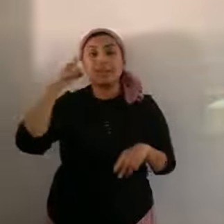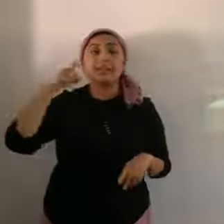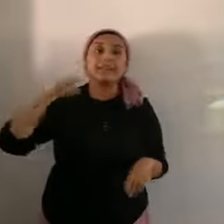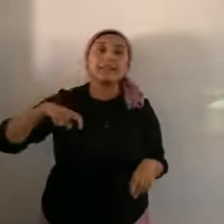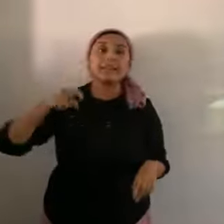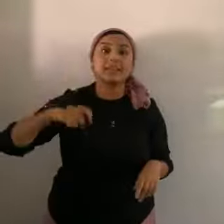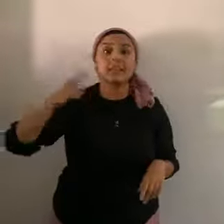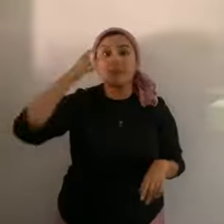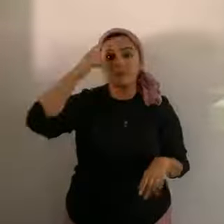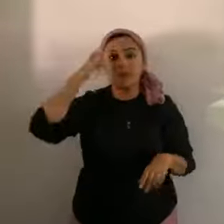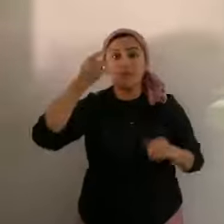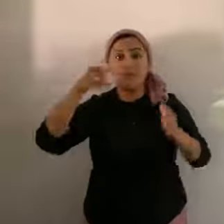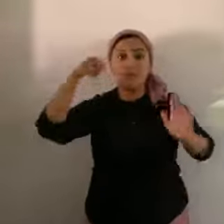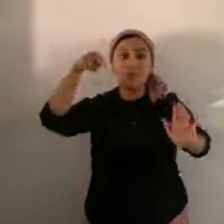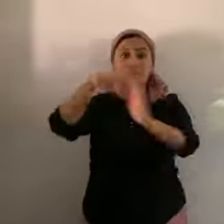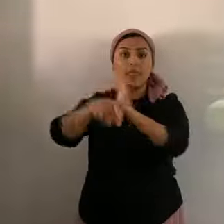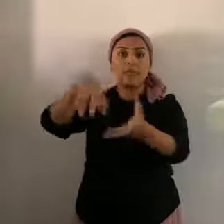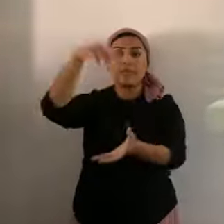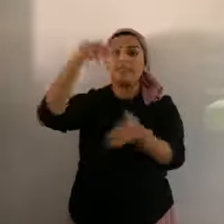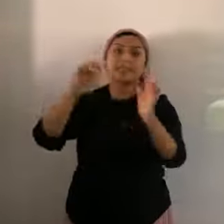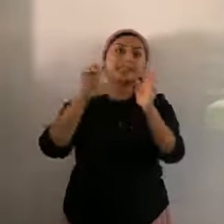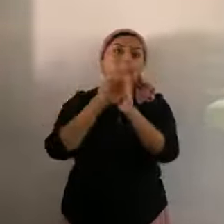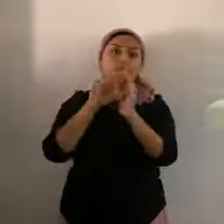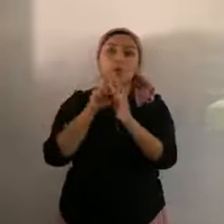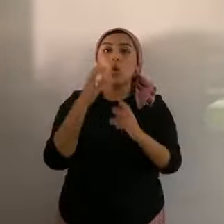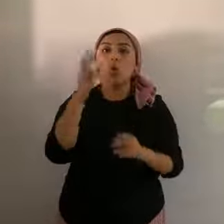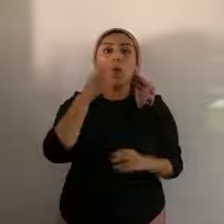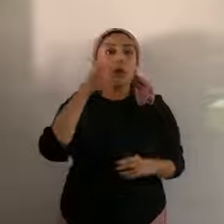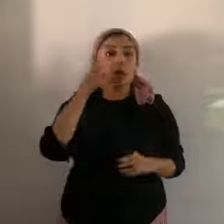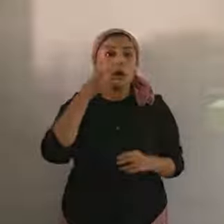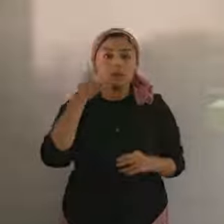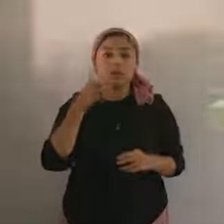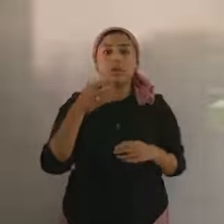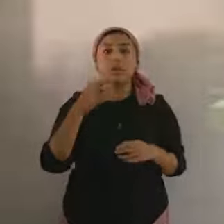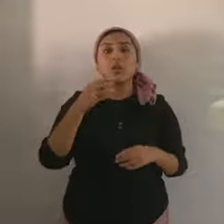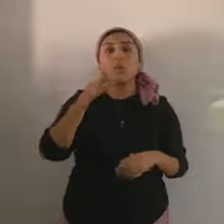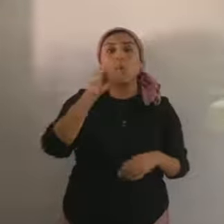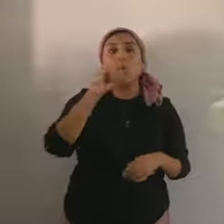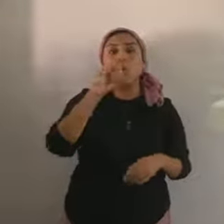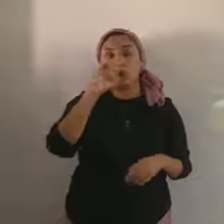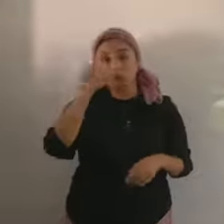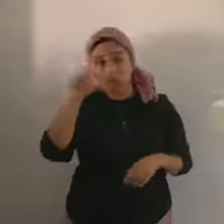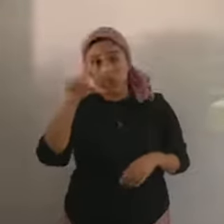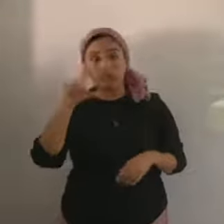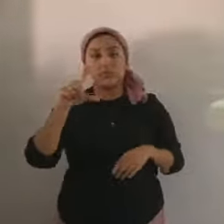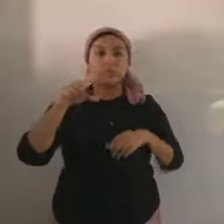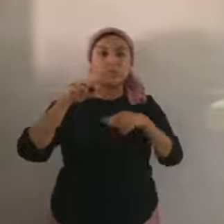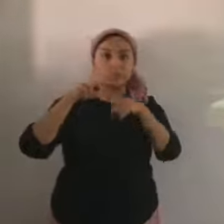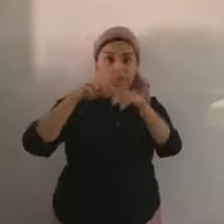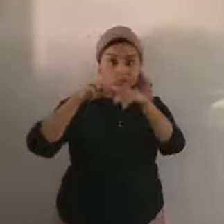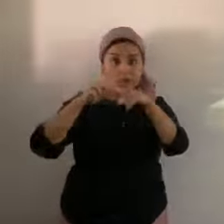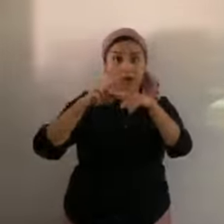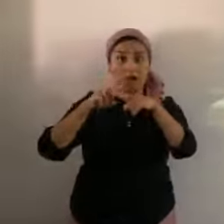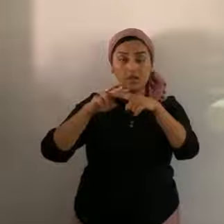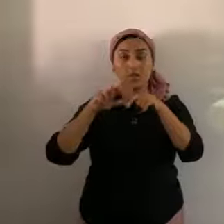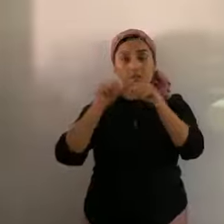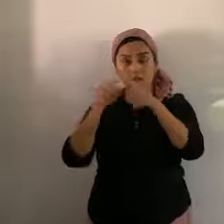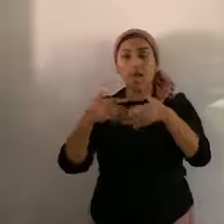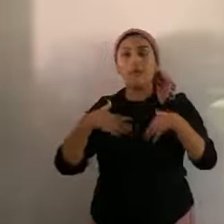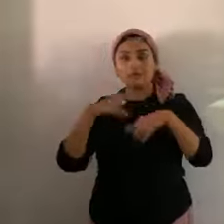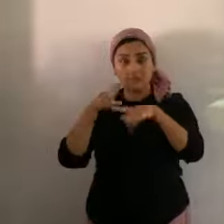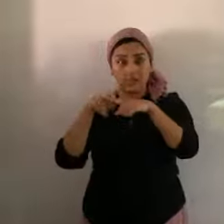necesarios para ofrecer los sacrificios. Por ejemplo, el vino, el aceite, la sal, ¿recuerdas? Que no falte sal en